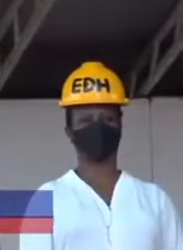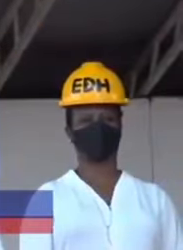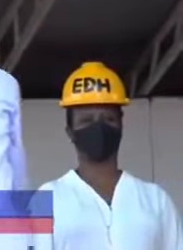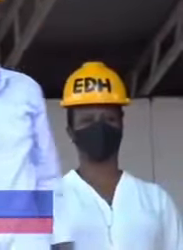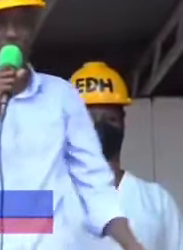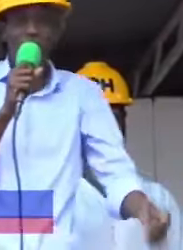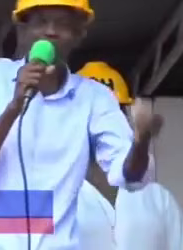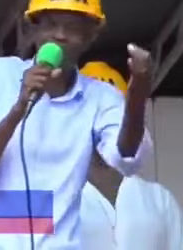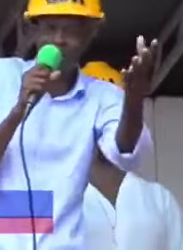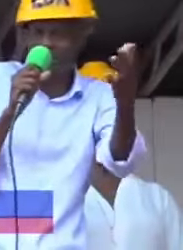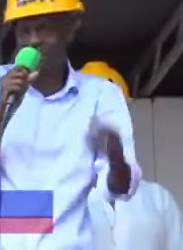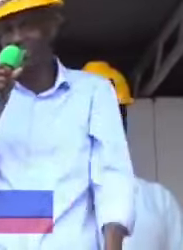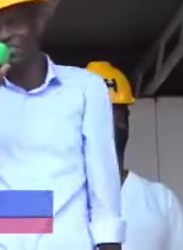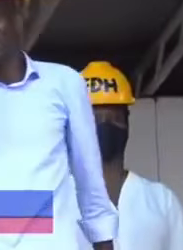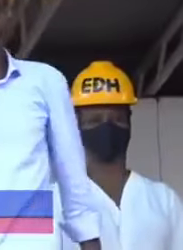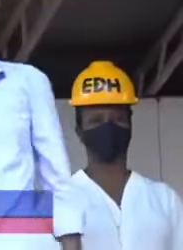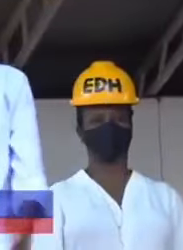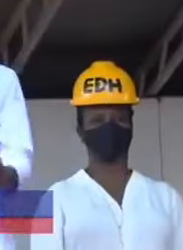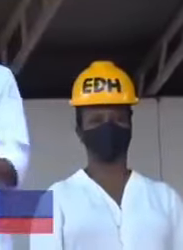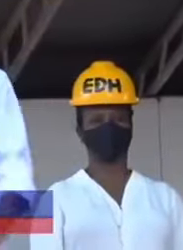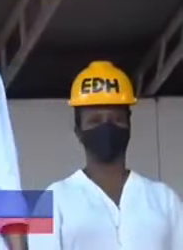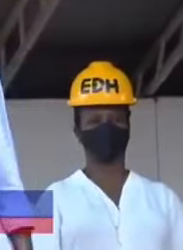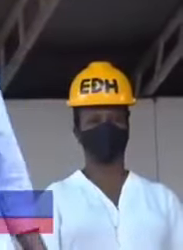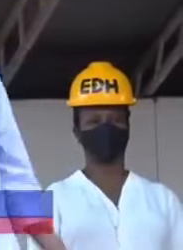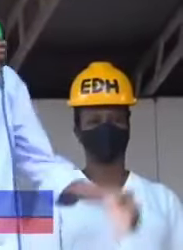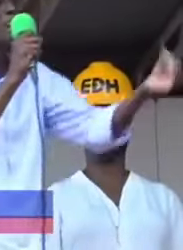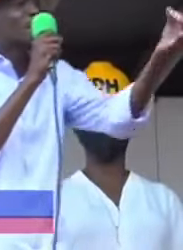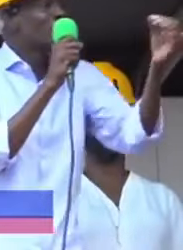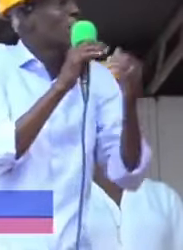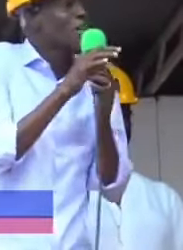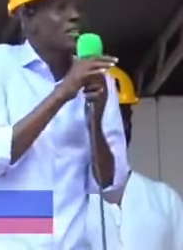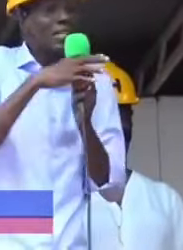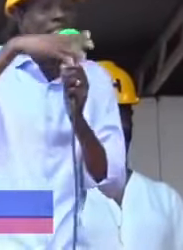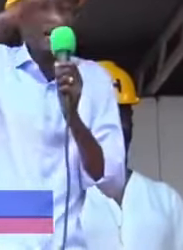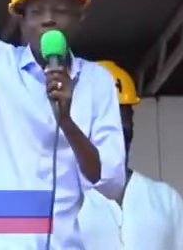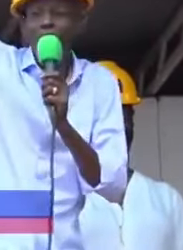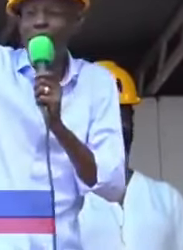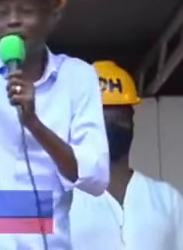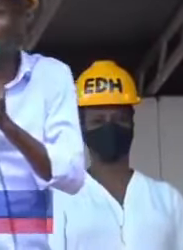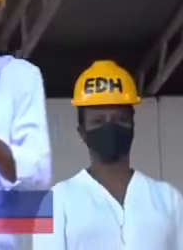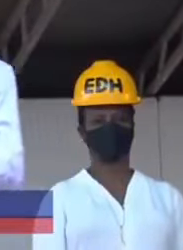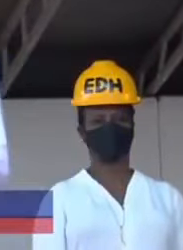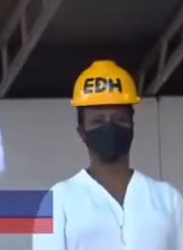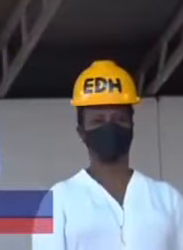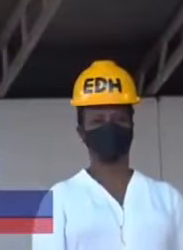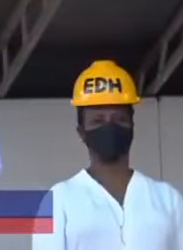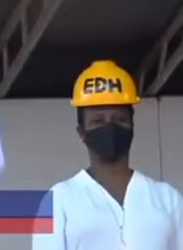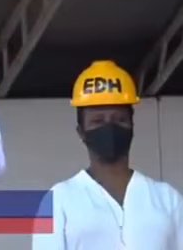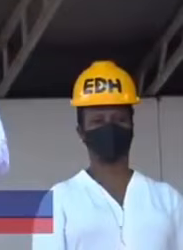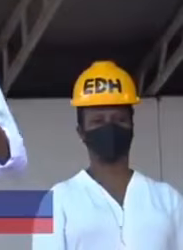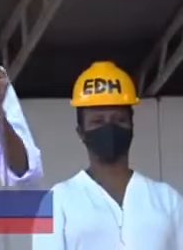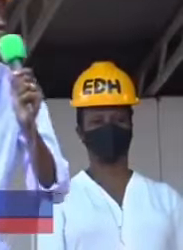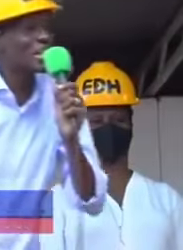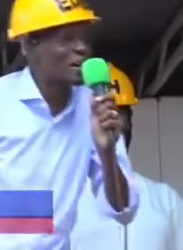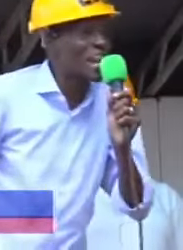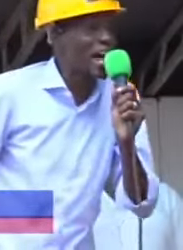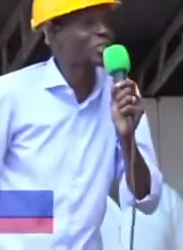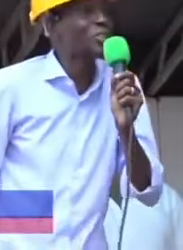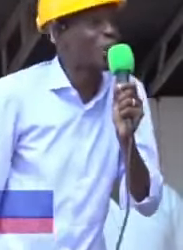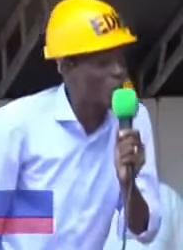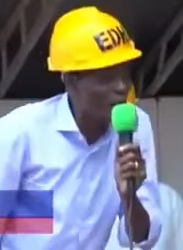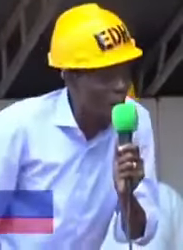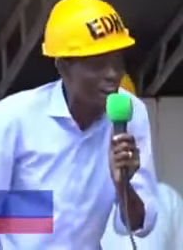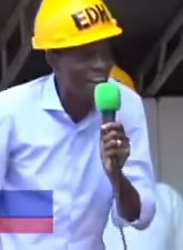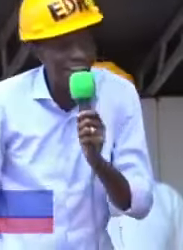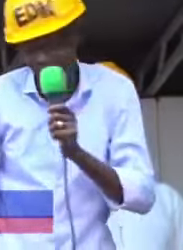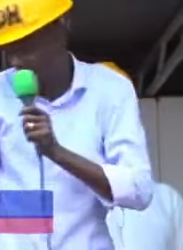nous. Non, tirer. C'est on tire. C'est tirer ce mandat, ça fait contre qu'on s'arrête. Allons dire ce mandat